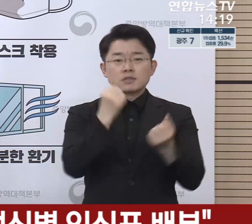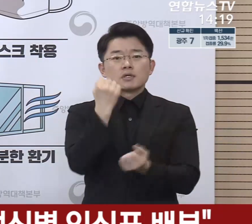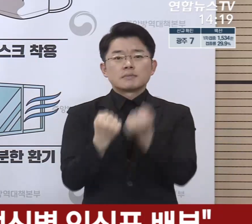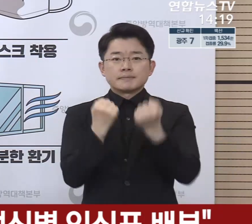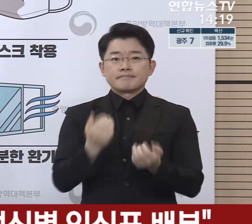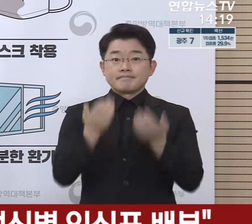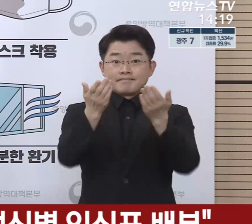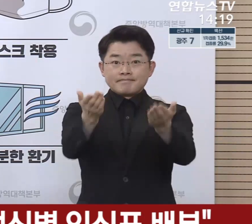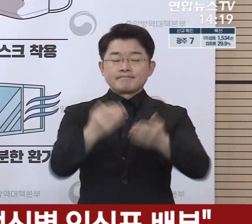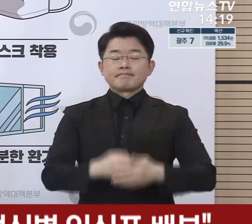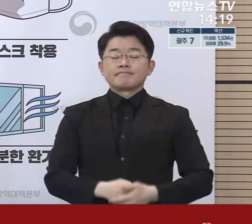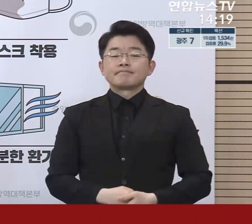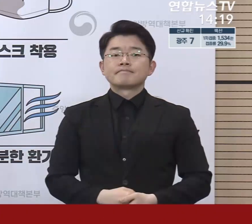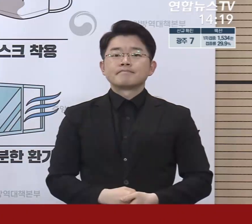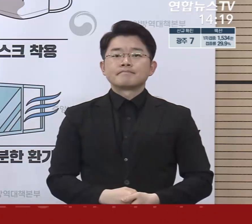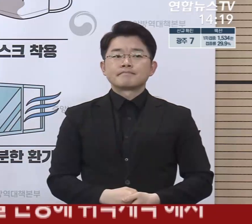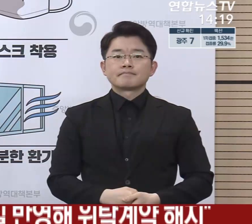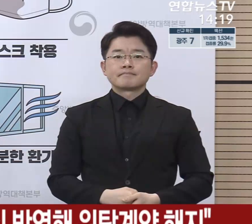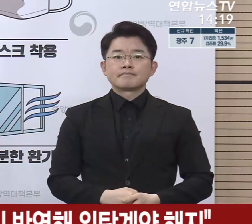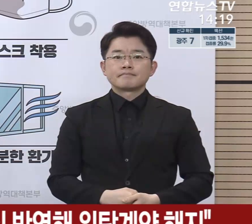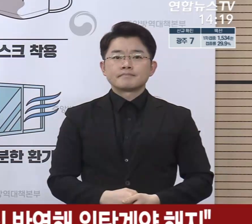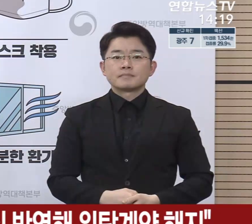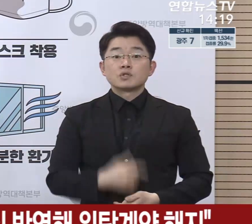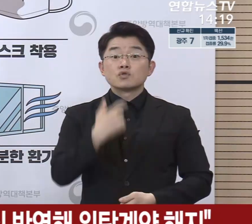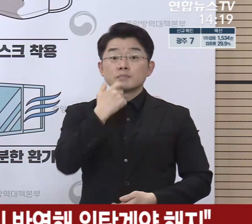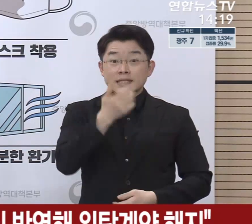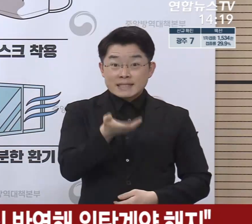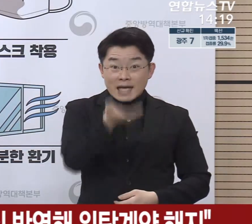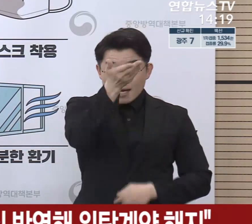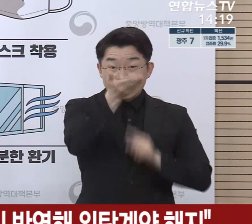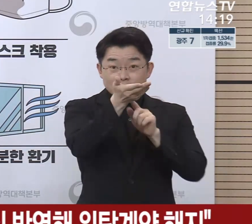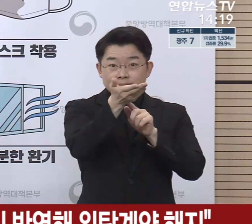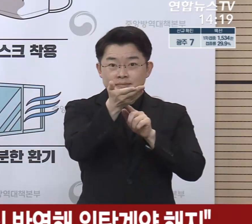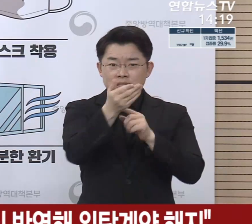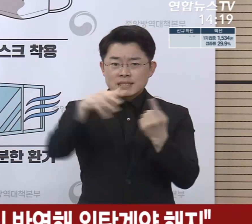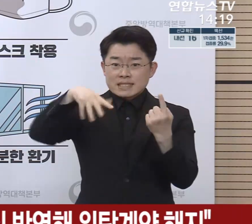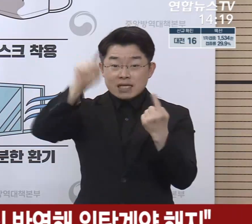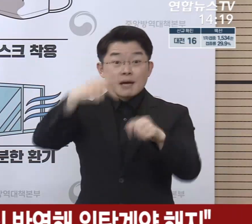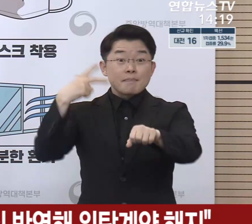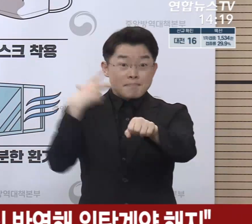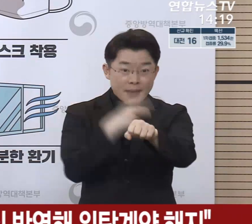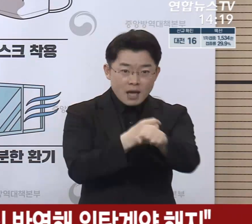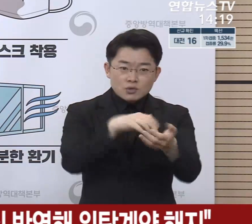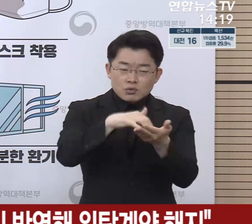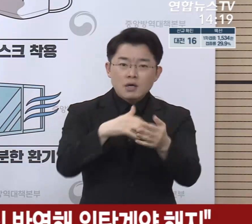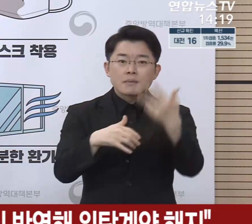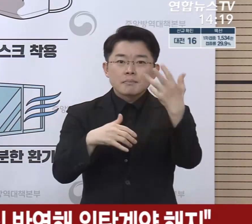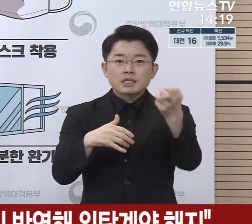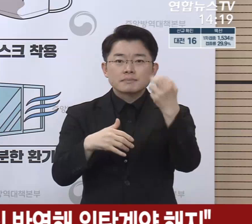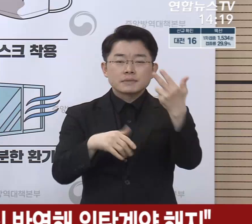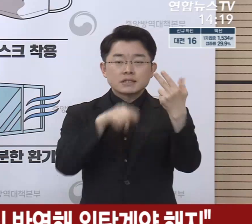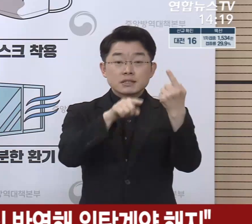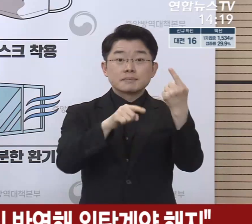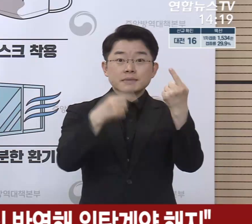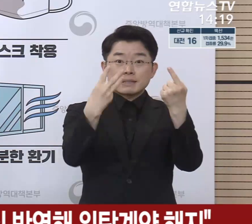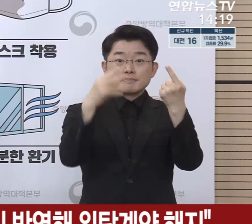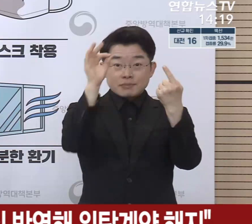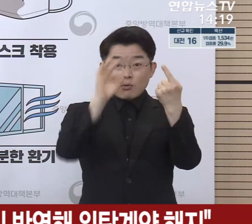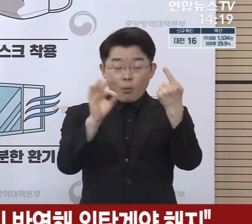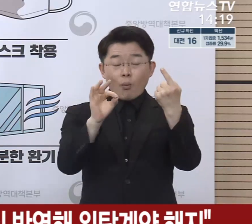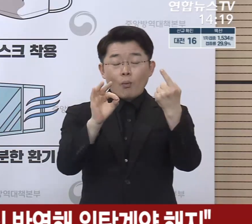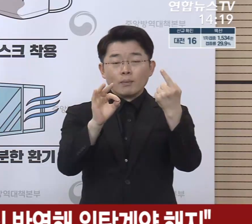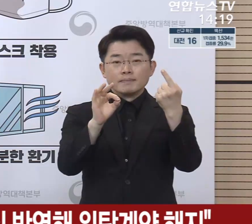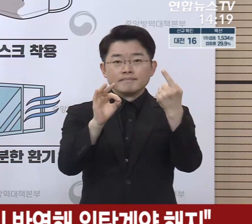드리겠습니다. 60세 이상 연령층에서의 1차 접종률이 87.3%에 도달하는